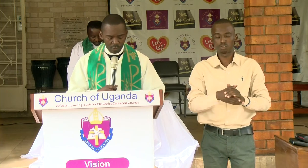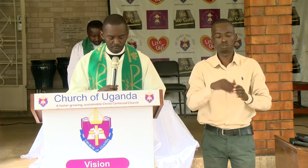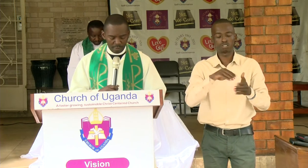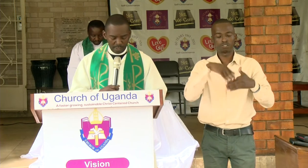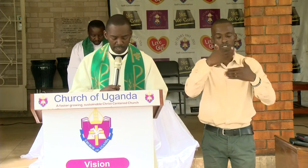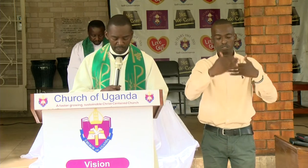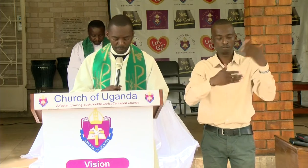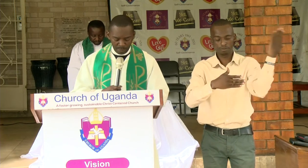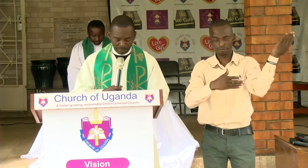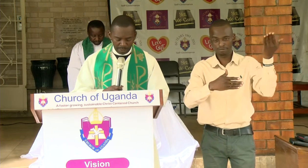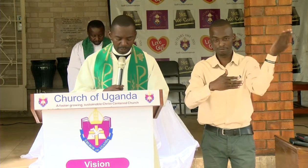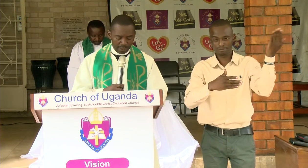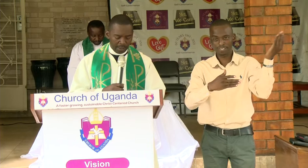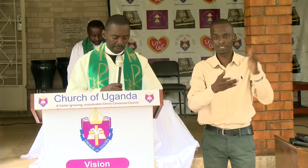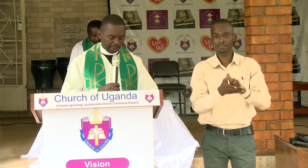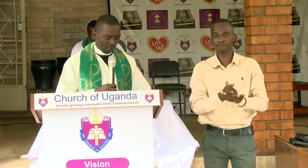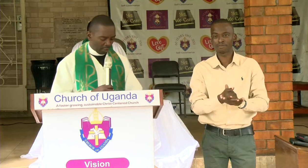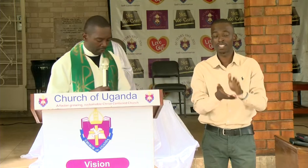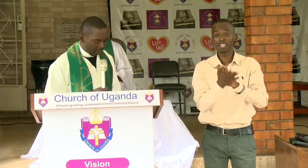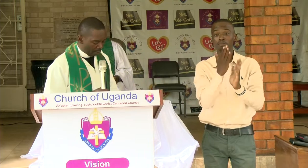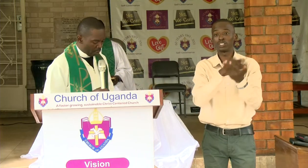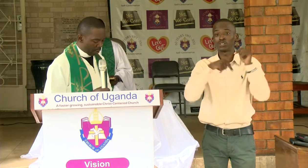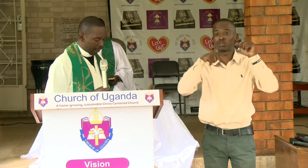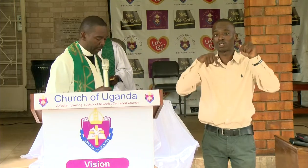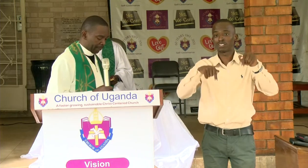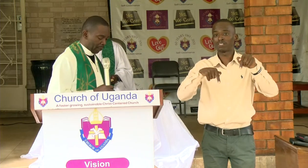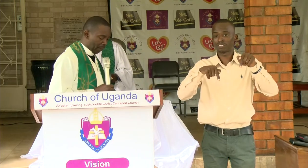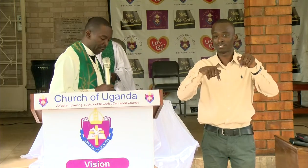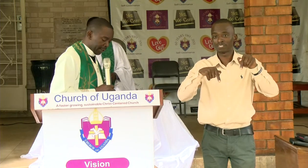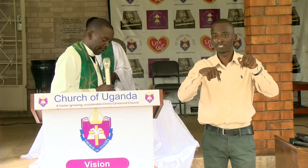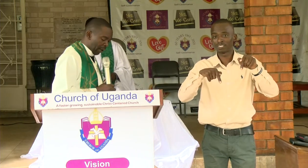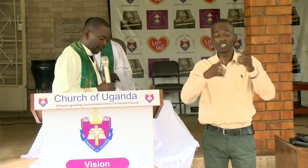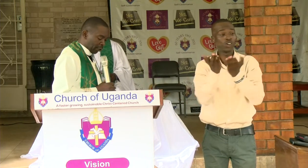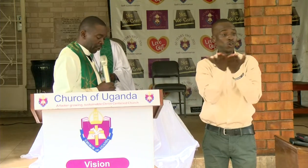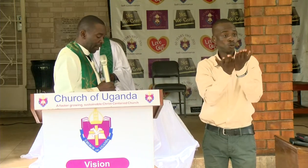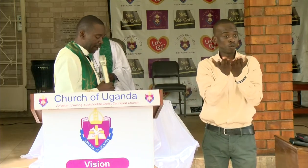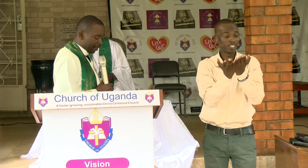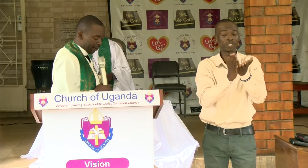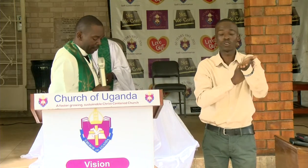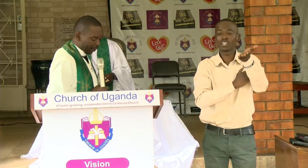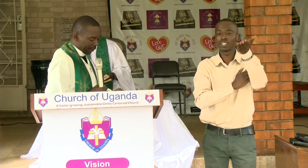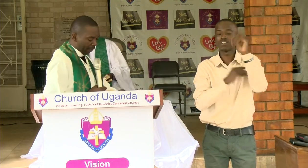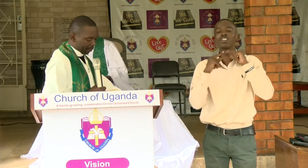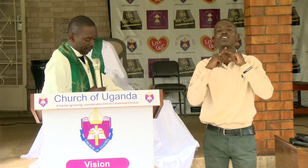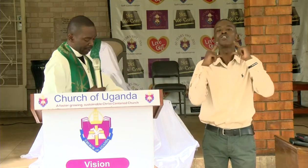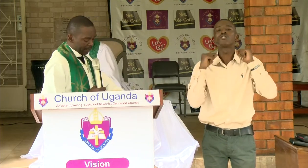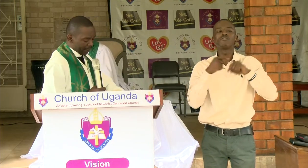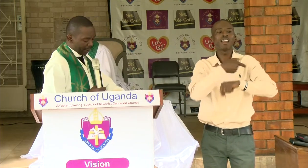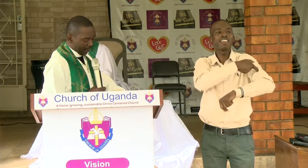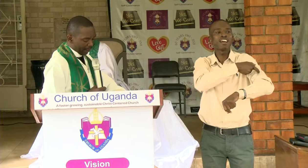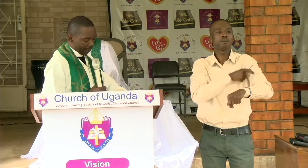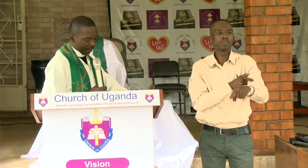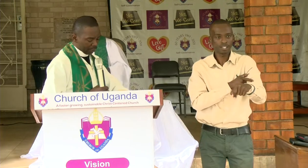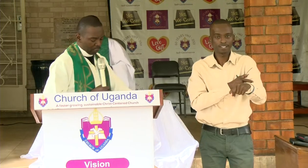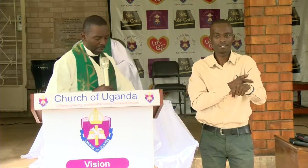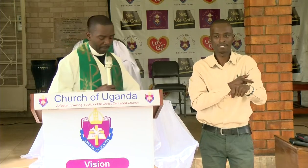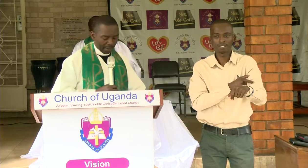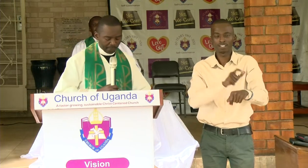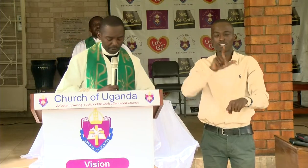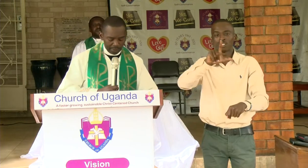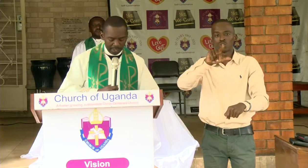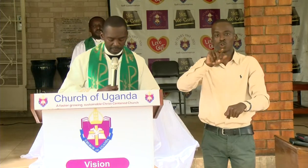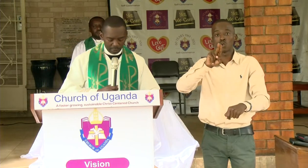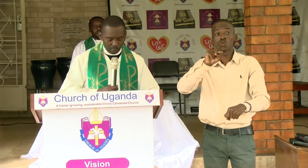mu bubaka. Amakya g'olwaleero omuweereza wa Katonda Reverend Captain